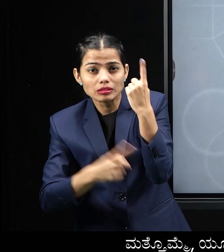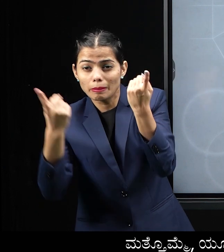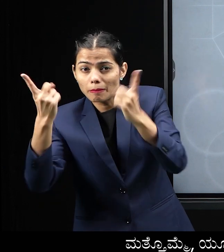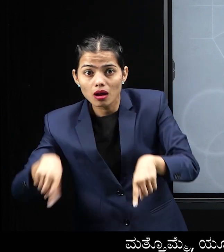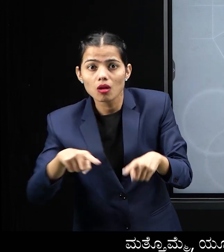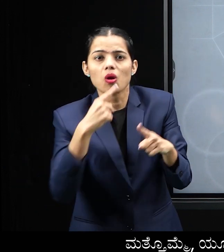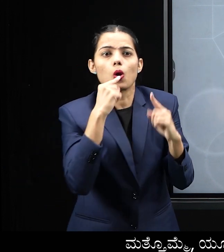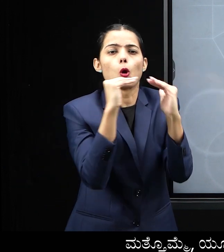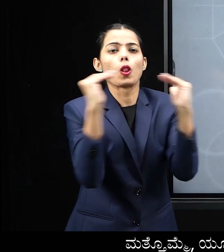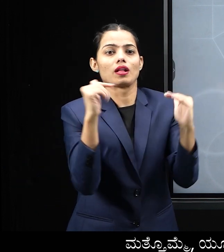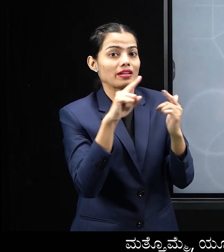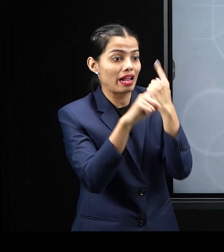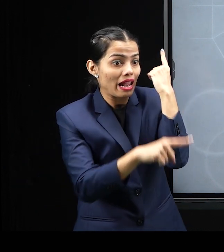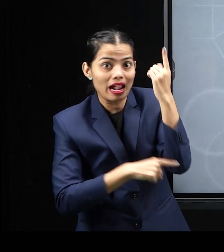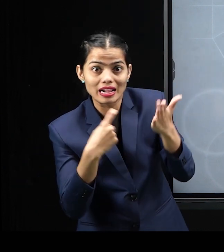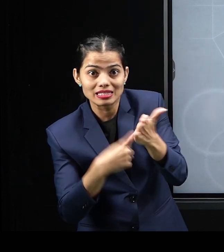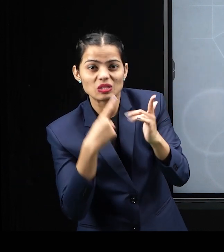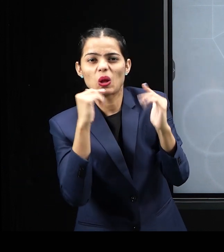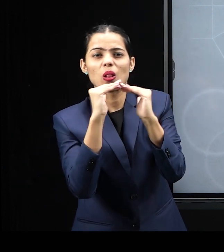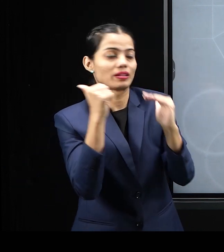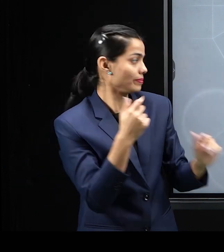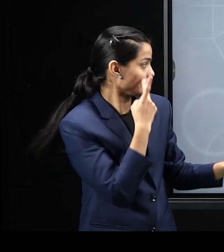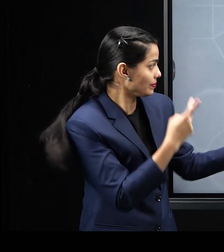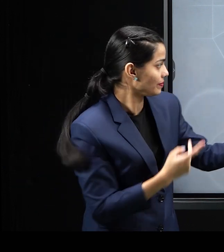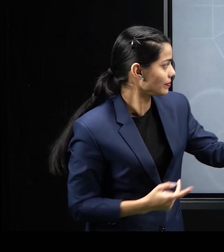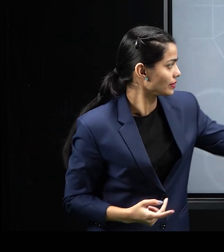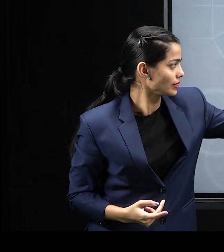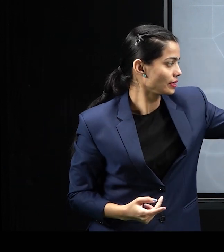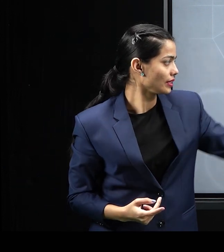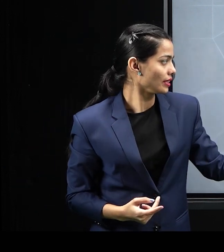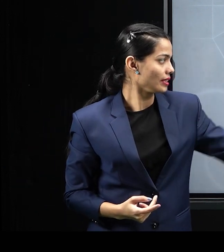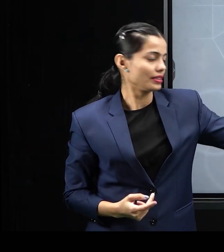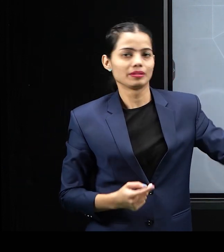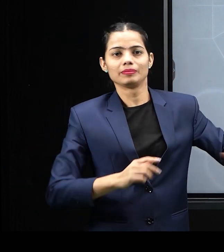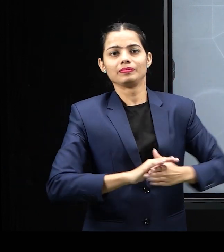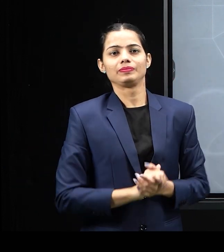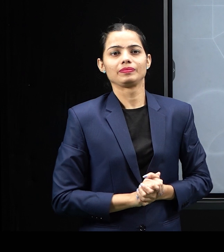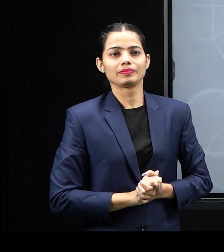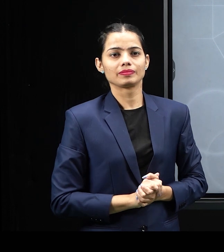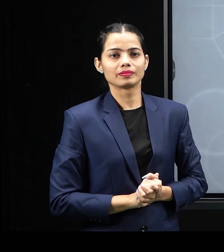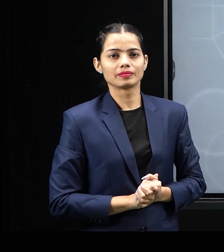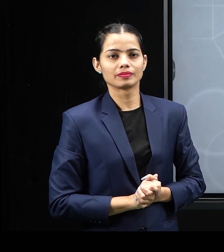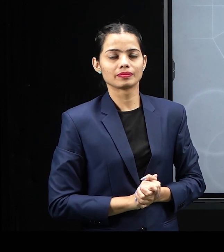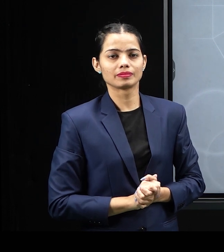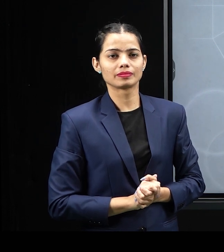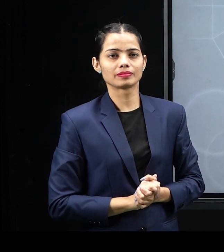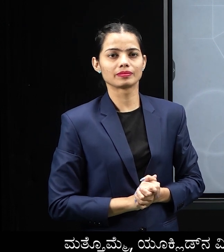3 ಪ್ಲಸ್ 72 ಅನ್ನು ಅನ್ವಯಿಸುವುದು. ಉಳಿದವು 72 ಸಮನಾಗಿಲ್ಲ 0.